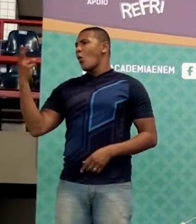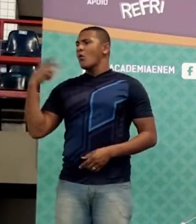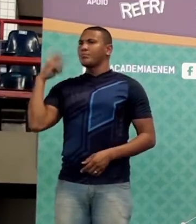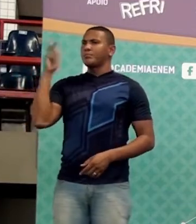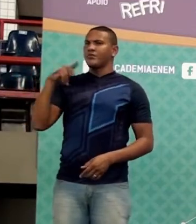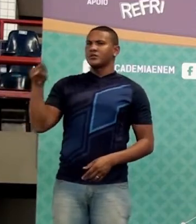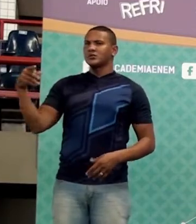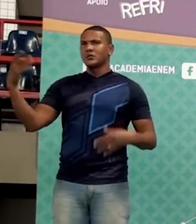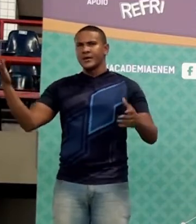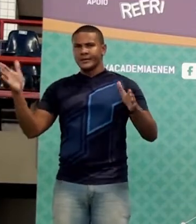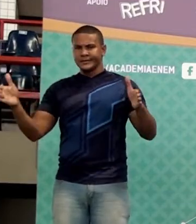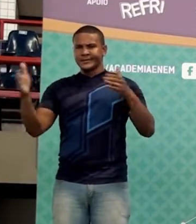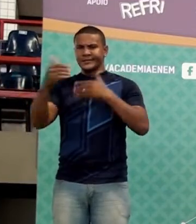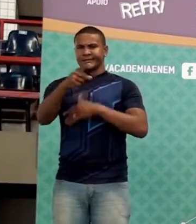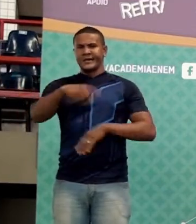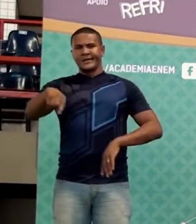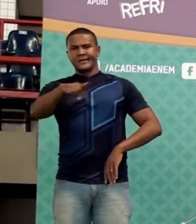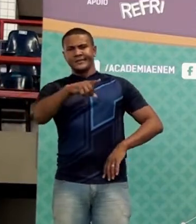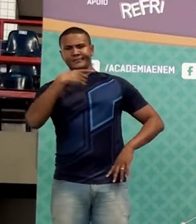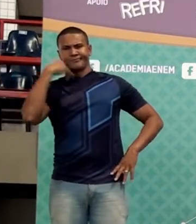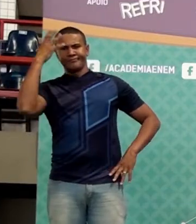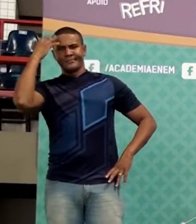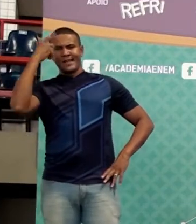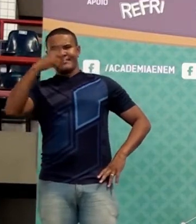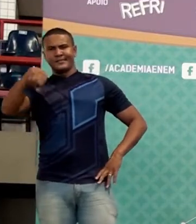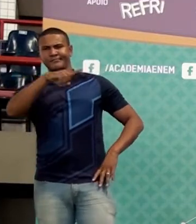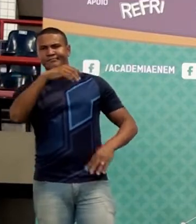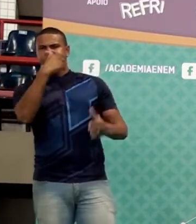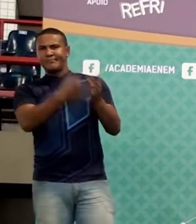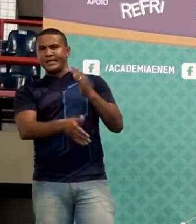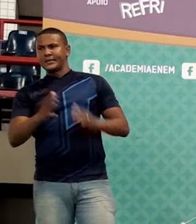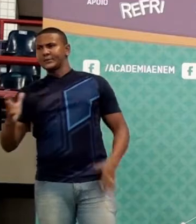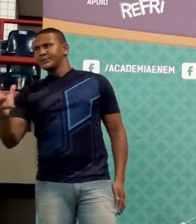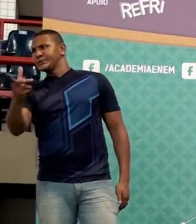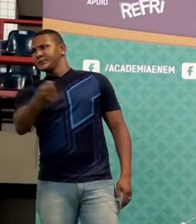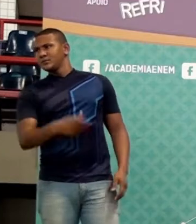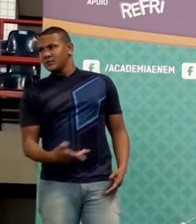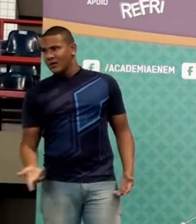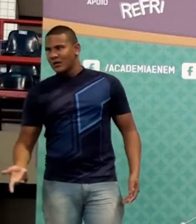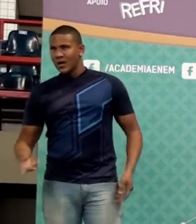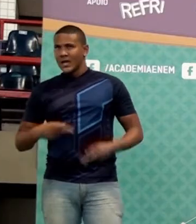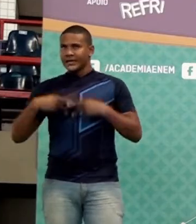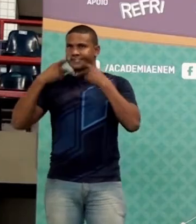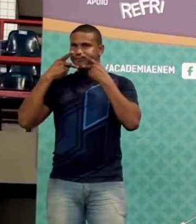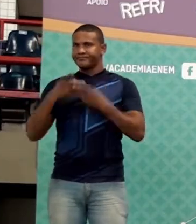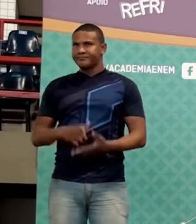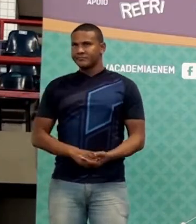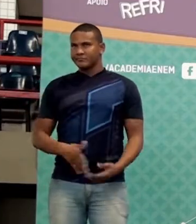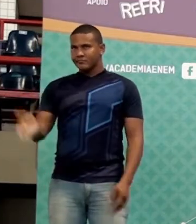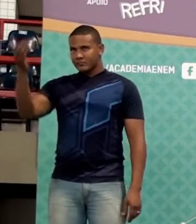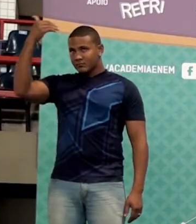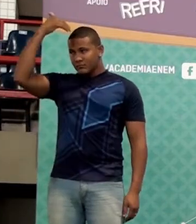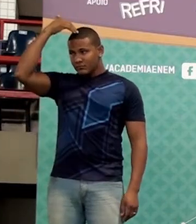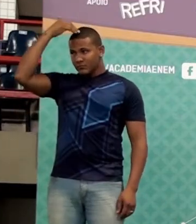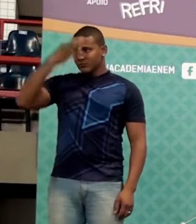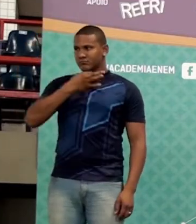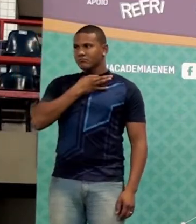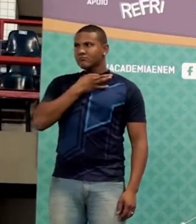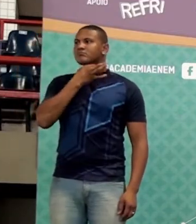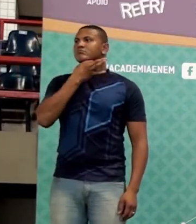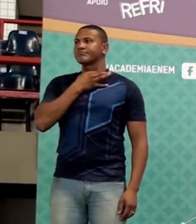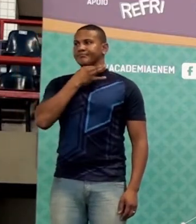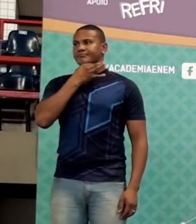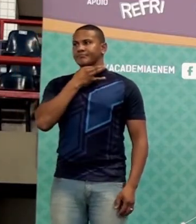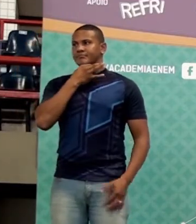diz, dessa sala aqui não passa ninguém. Você não vai dizer nada com o professor, por respeito, ele